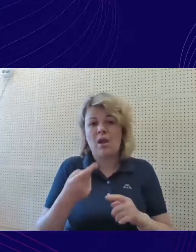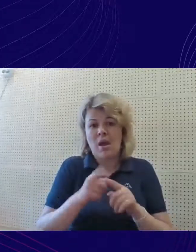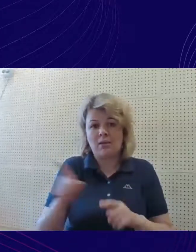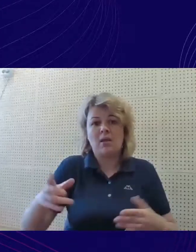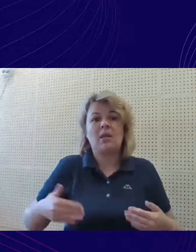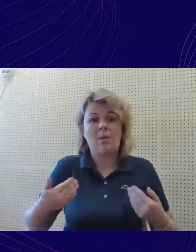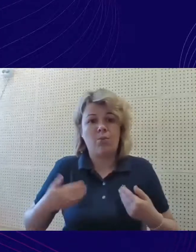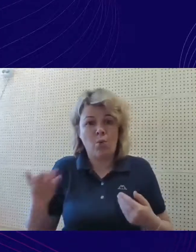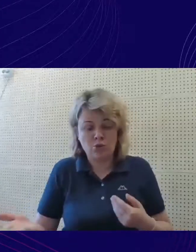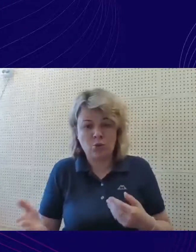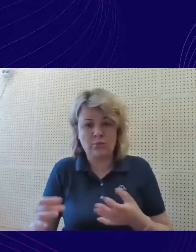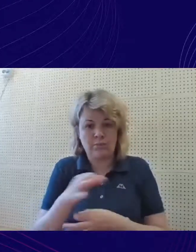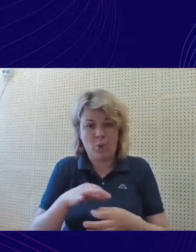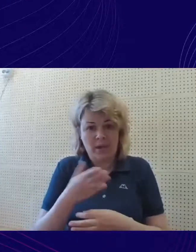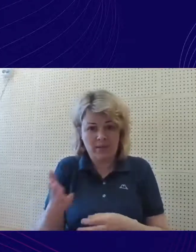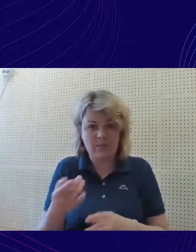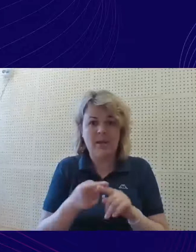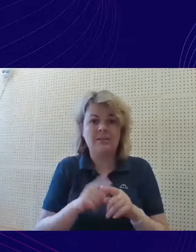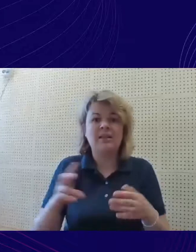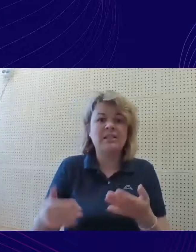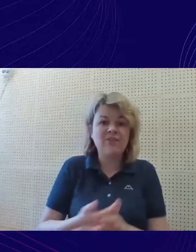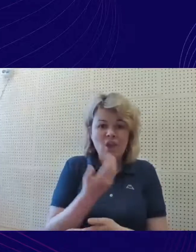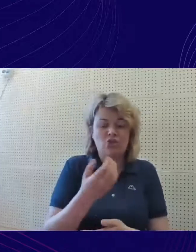проекту, вот эта свежесть и